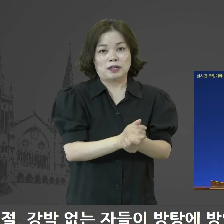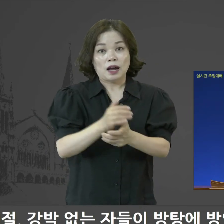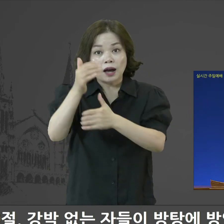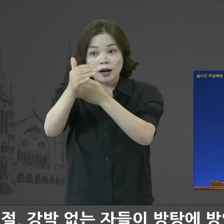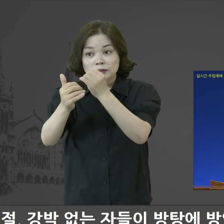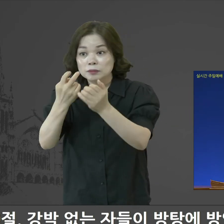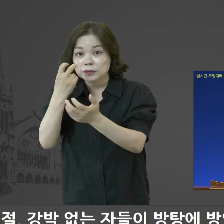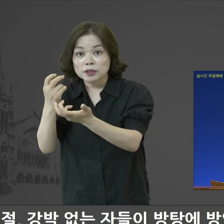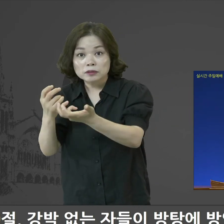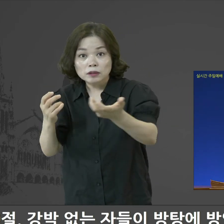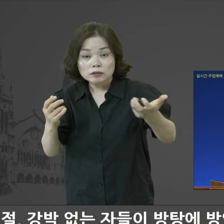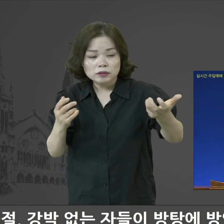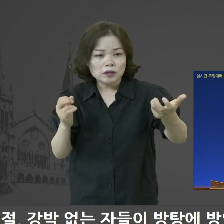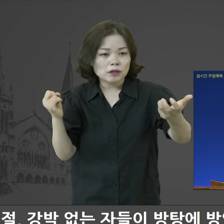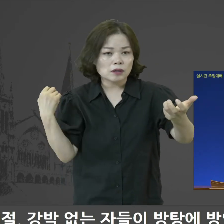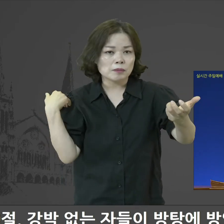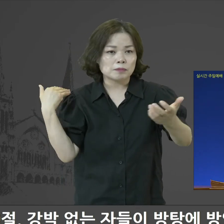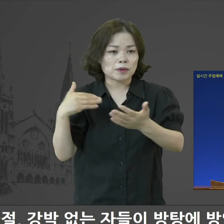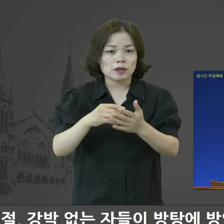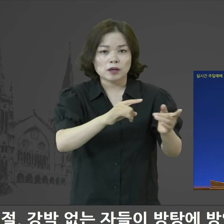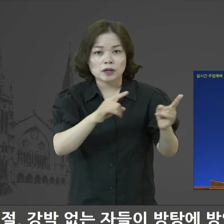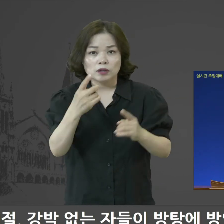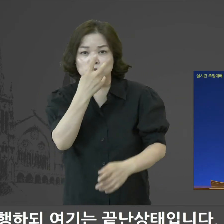하나님의 생명에서 떠나 있다면 빨리 돌이켜야 되고요.